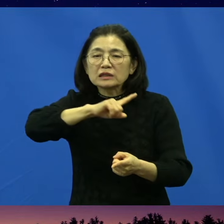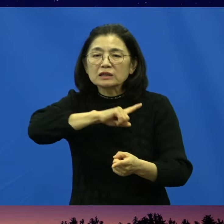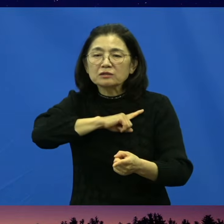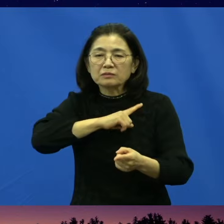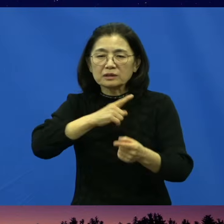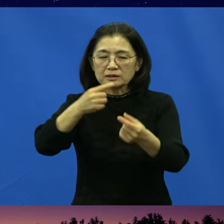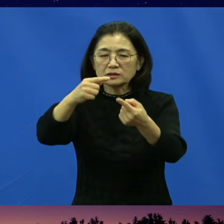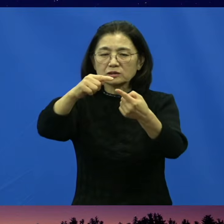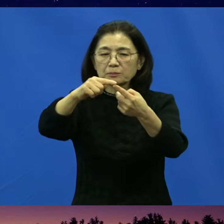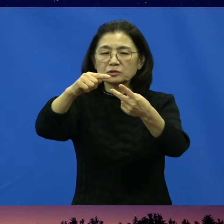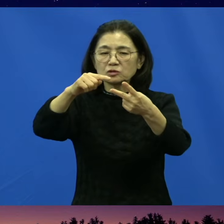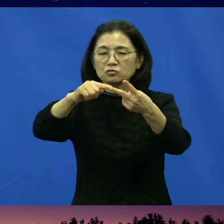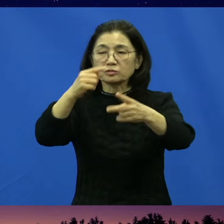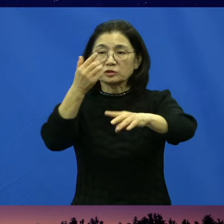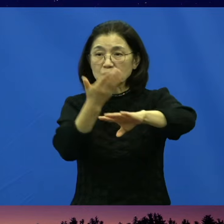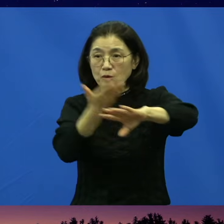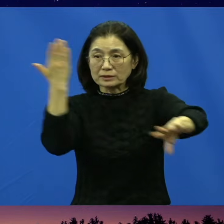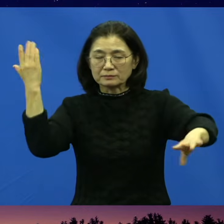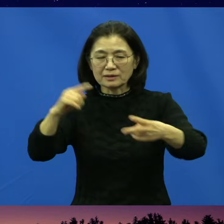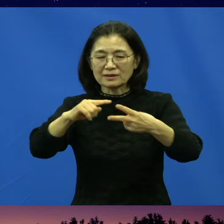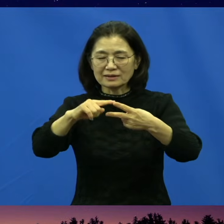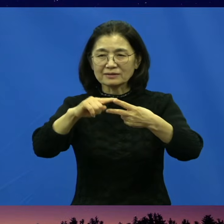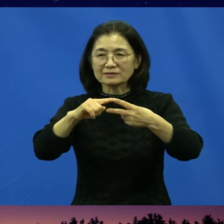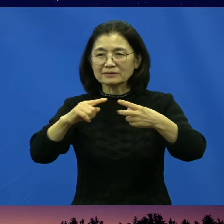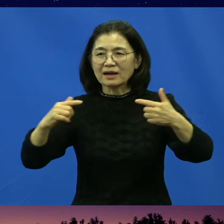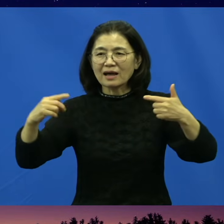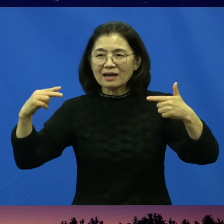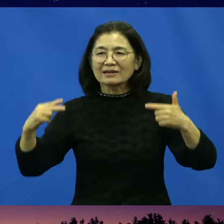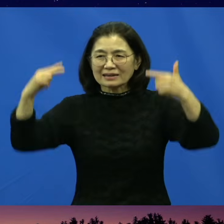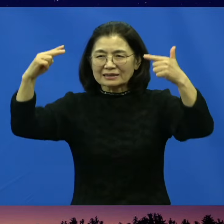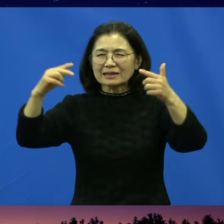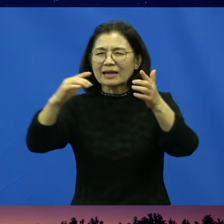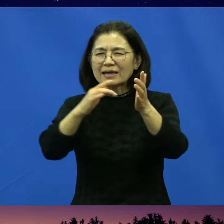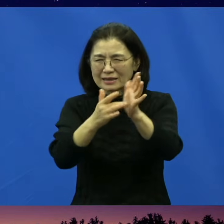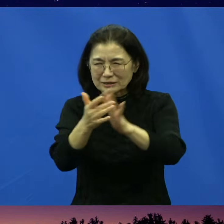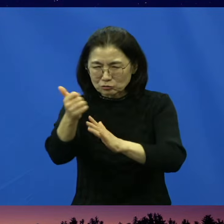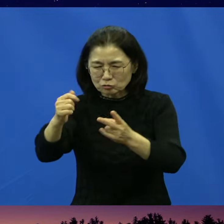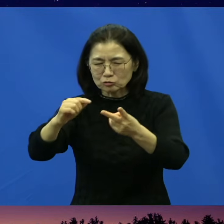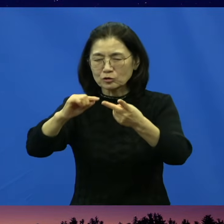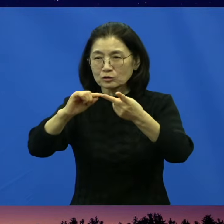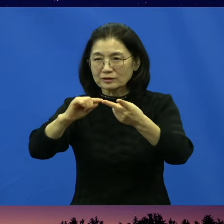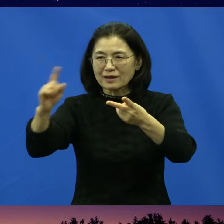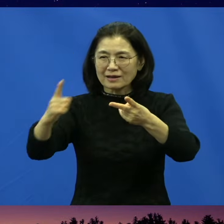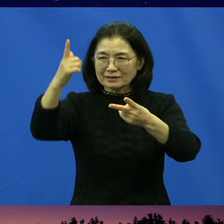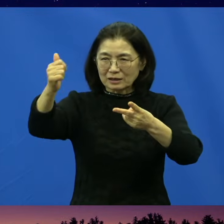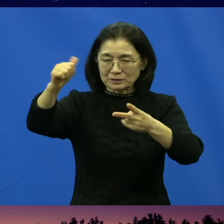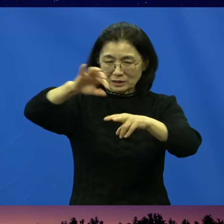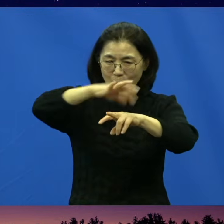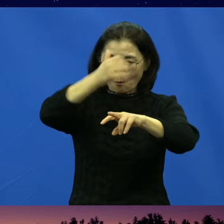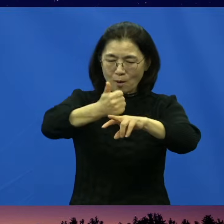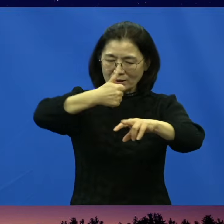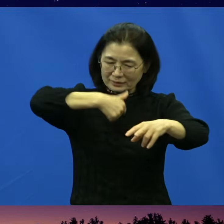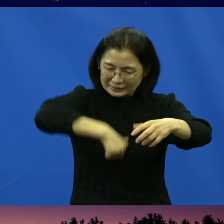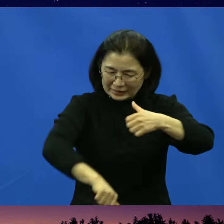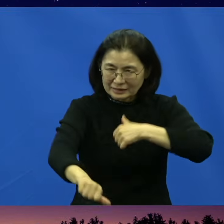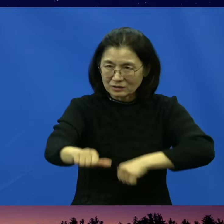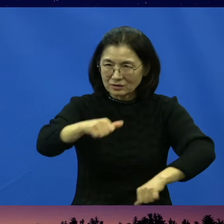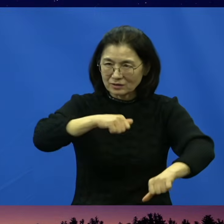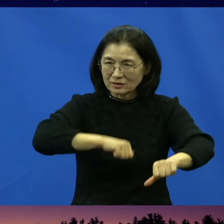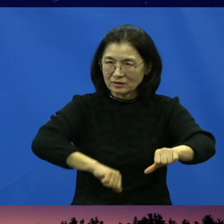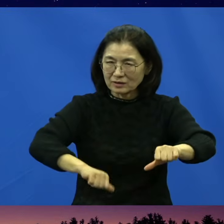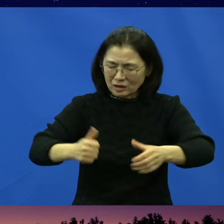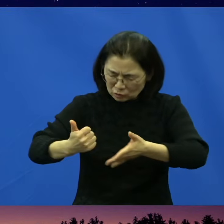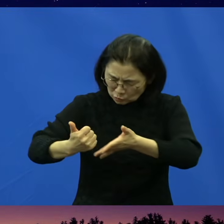1세기 당시에 이스라엘 사람들이 다윗의 자손이라고 그렇게 공개적으로